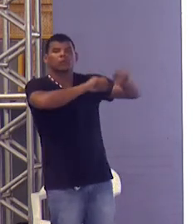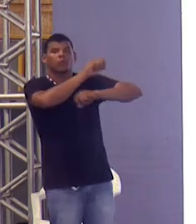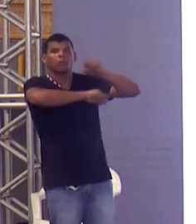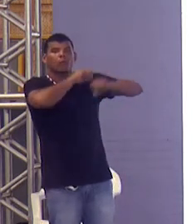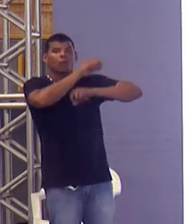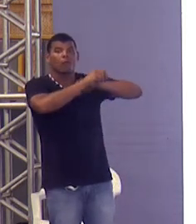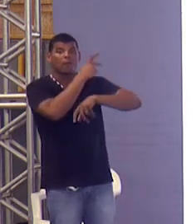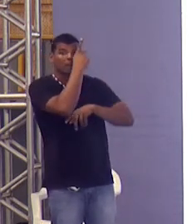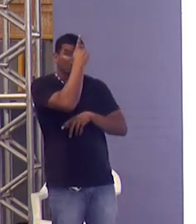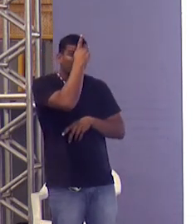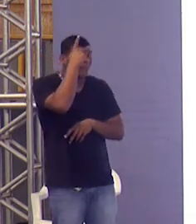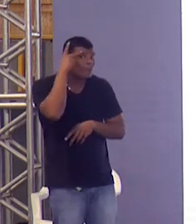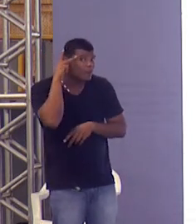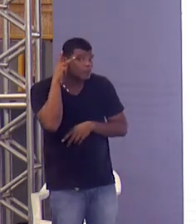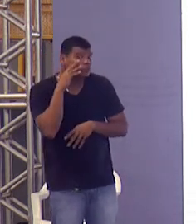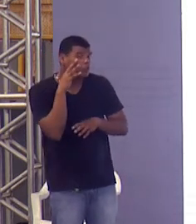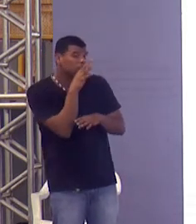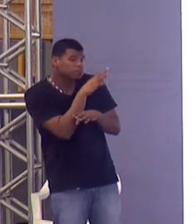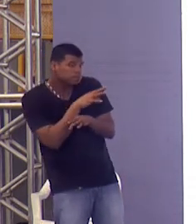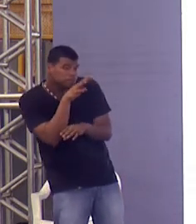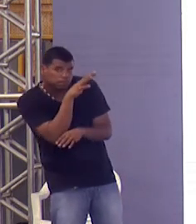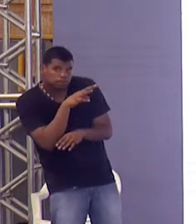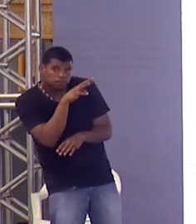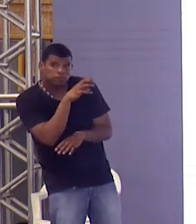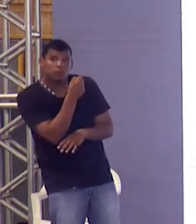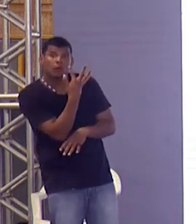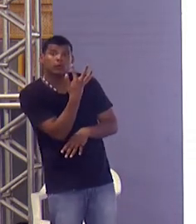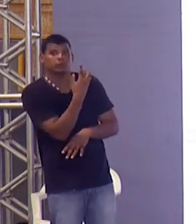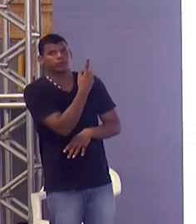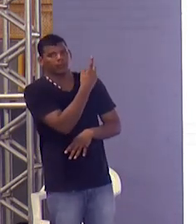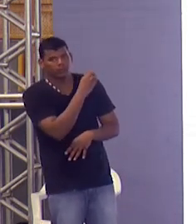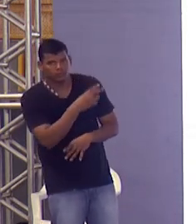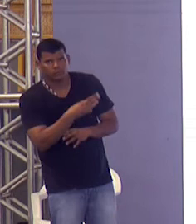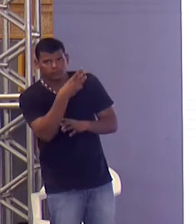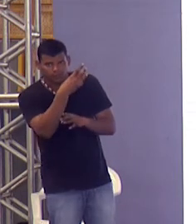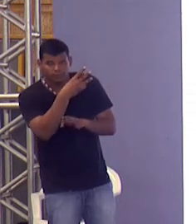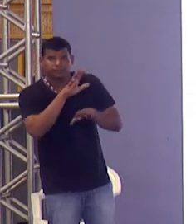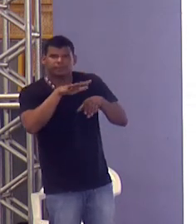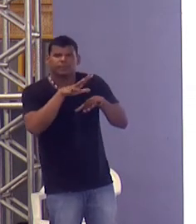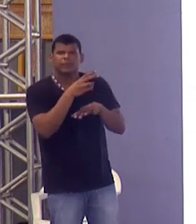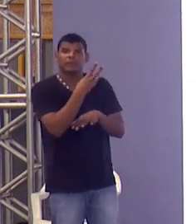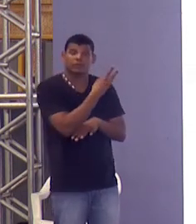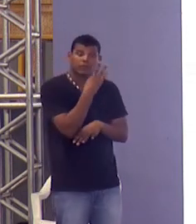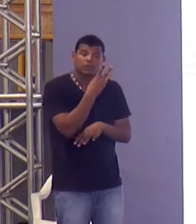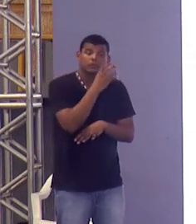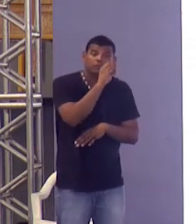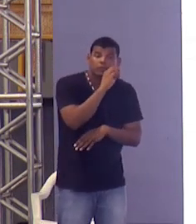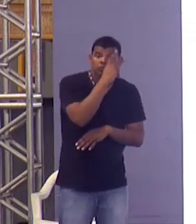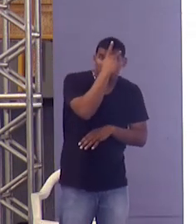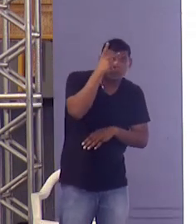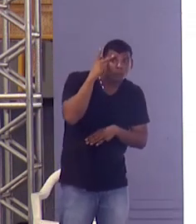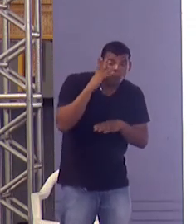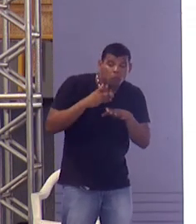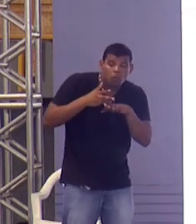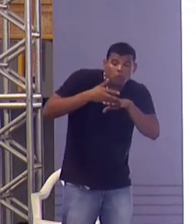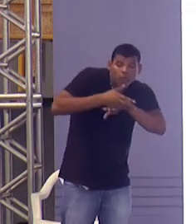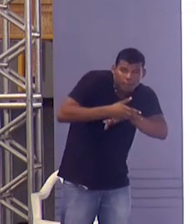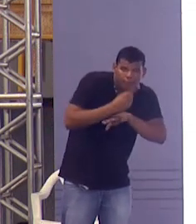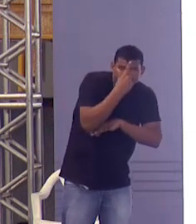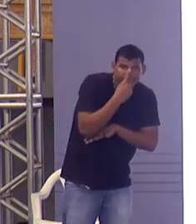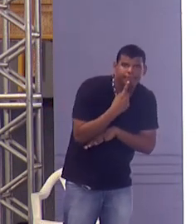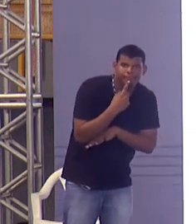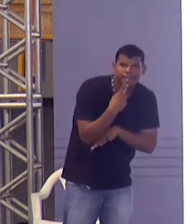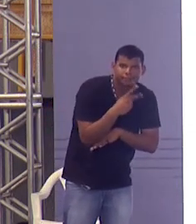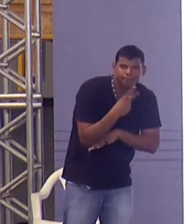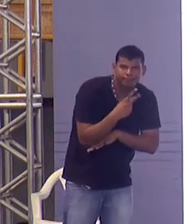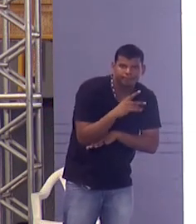de admiradores do cara. E o que é 330? É o número de pessoas que